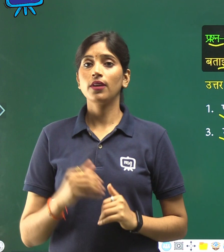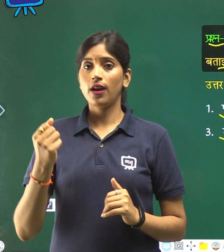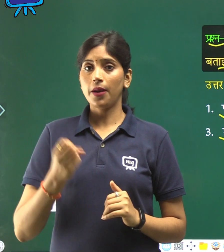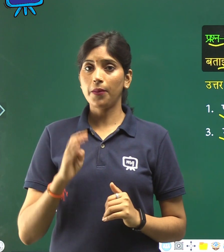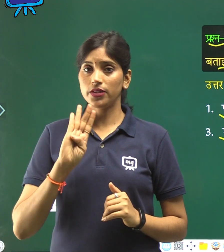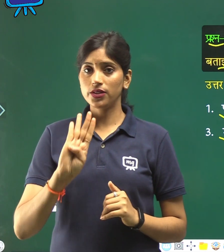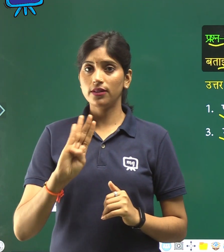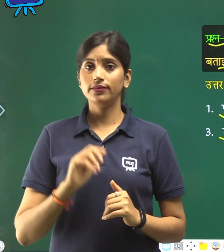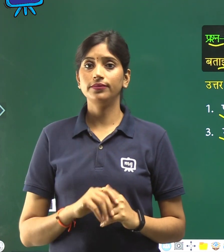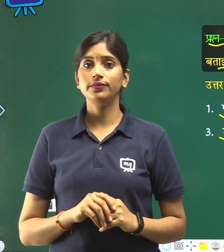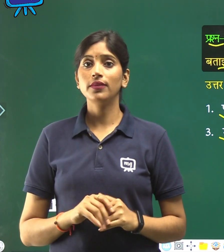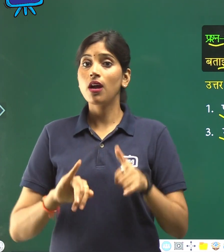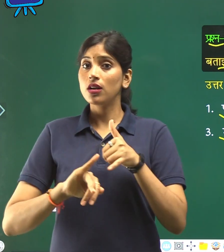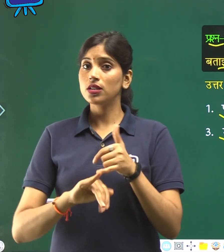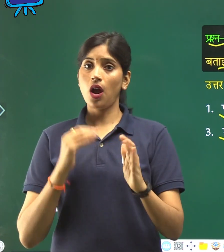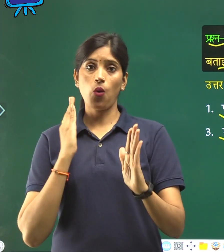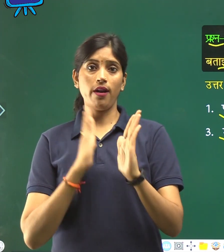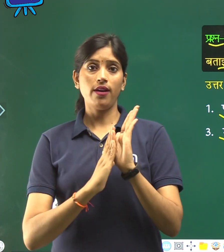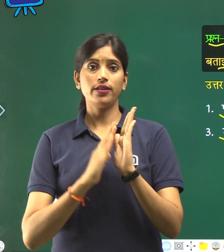नंबर चार, दक्षिण।